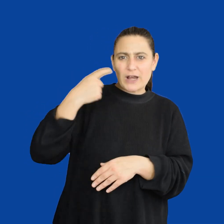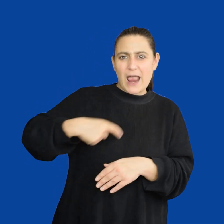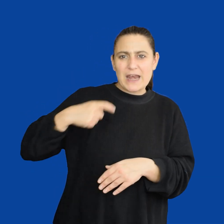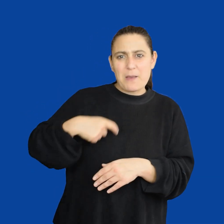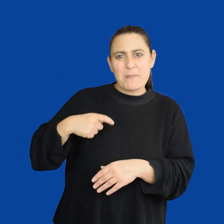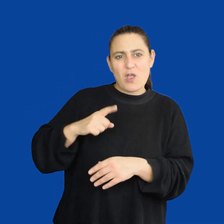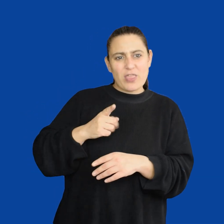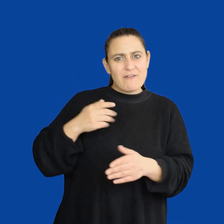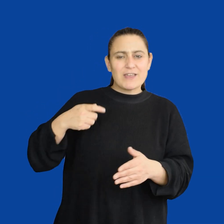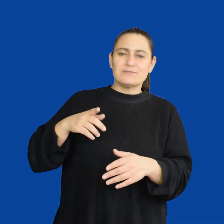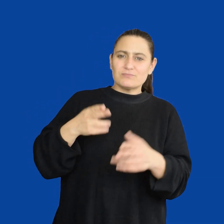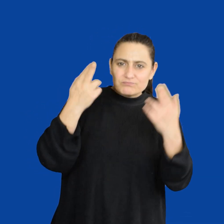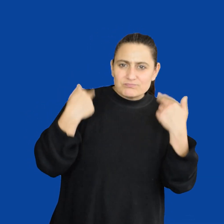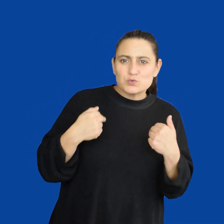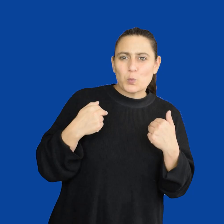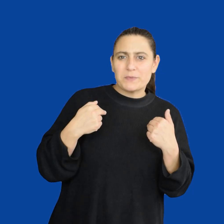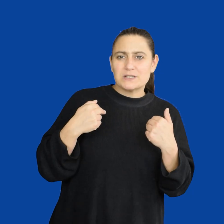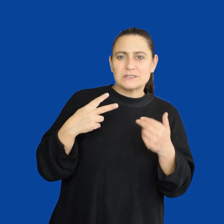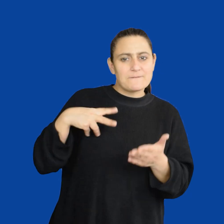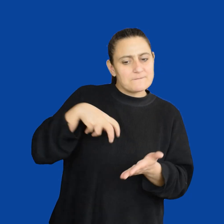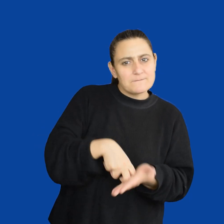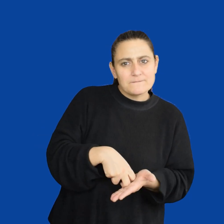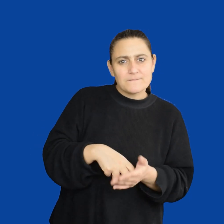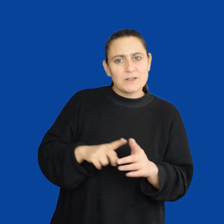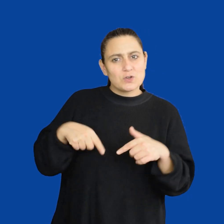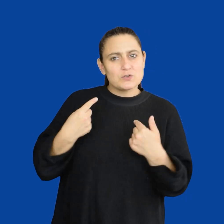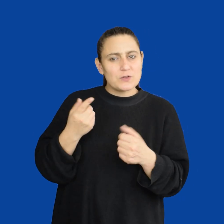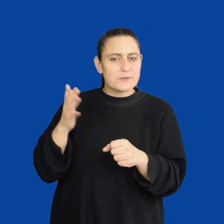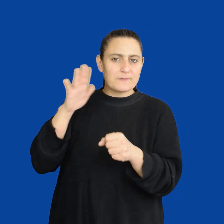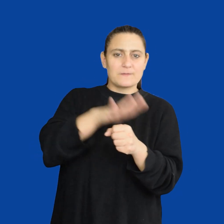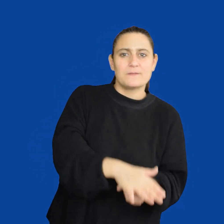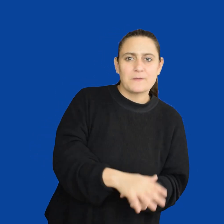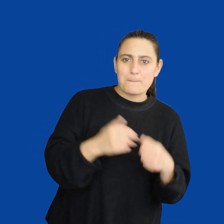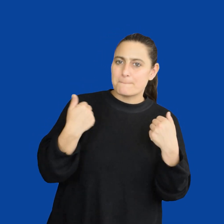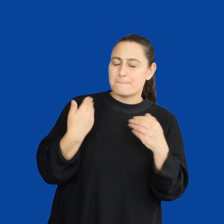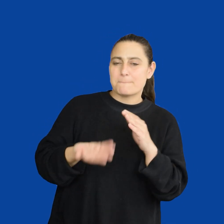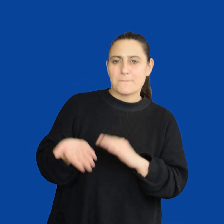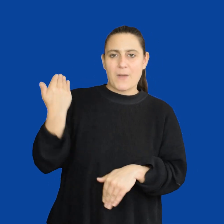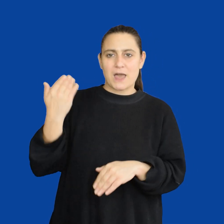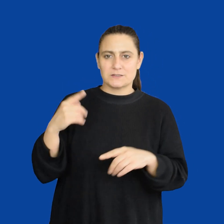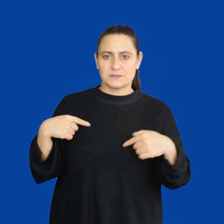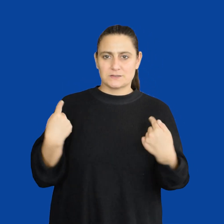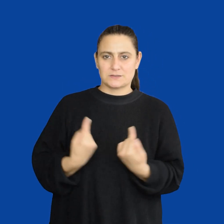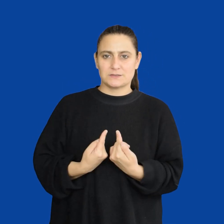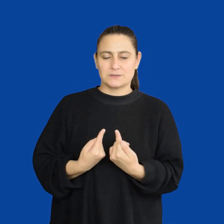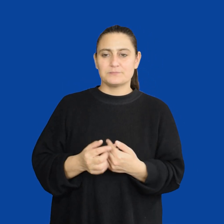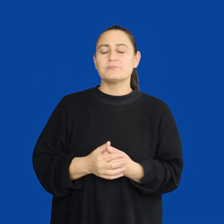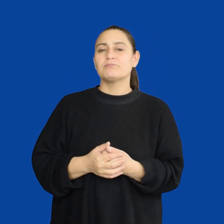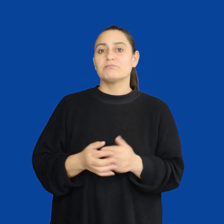hasta que paguen tributo en signo de sumisión y reducibles a nuestra merced, superíndice 1.